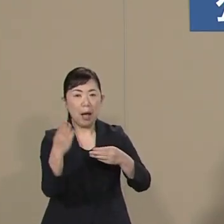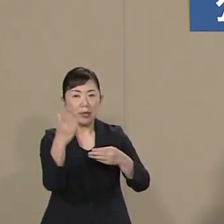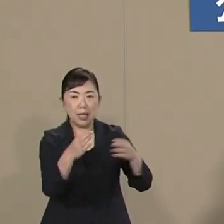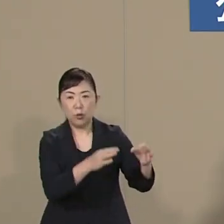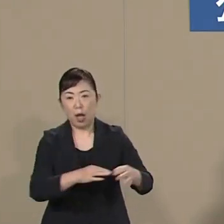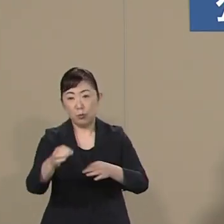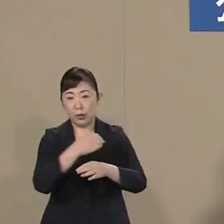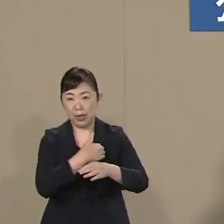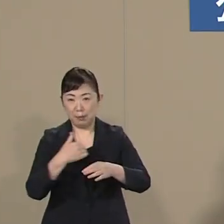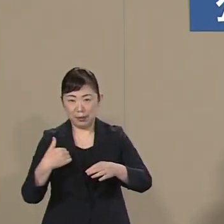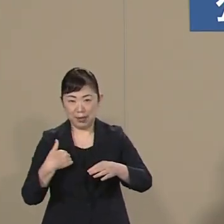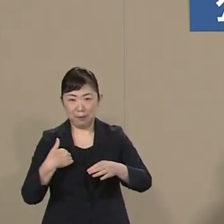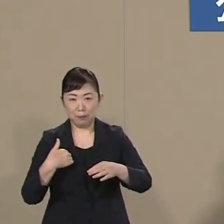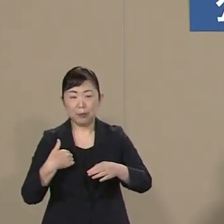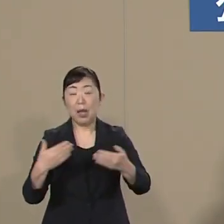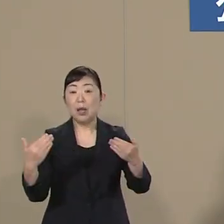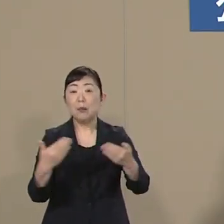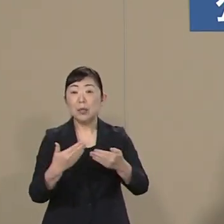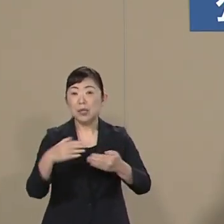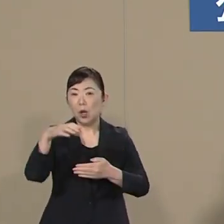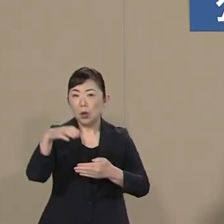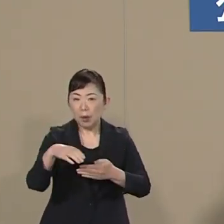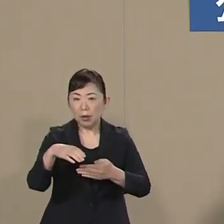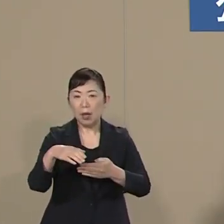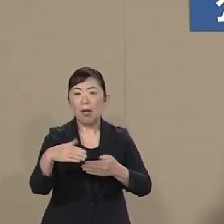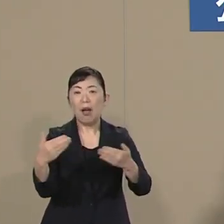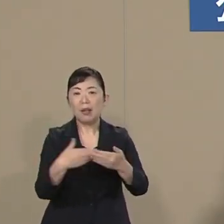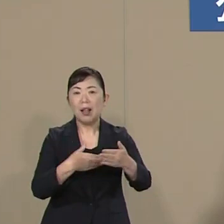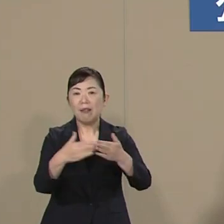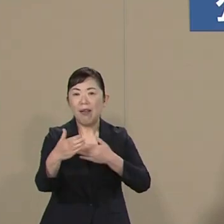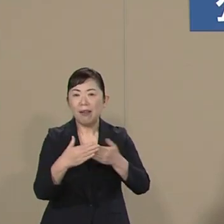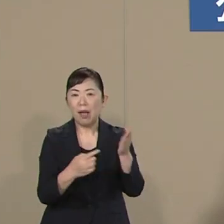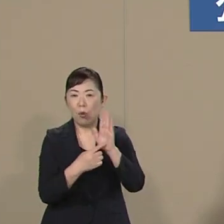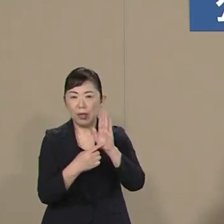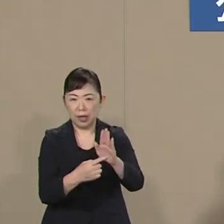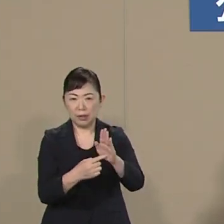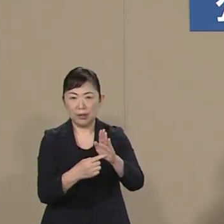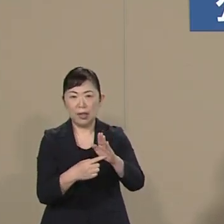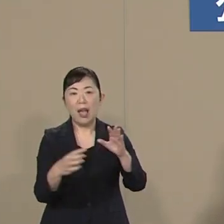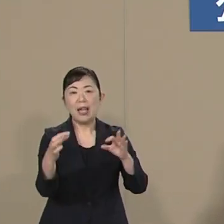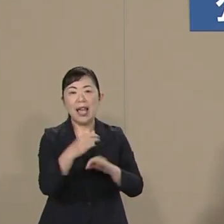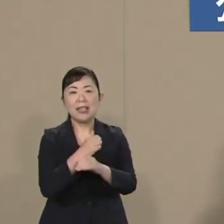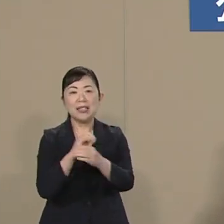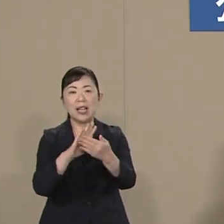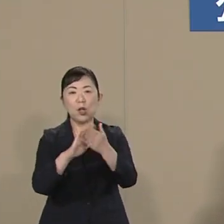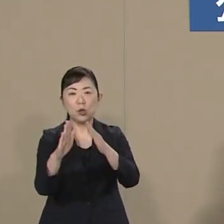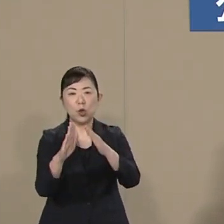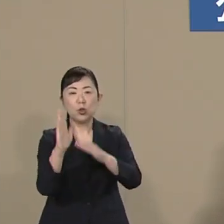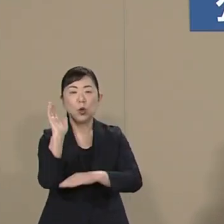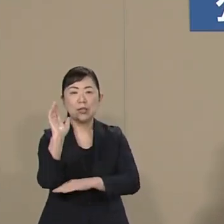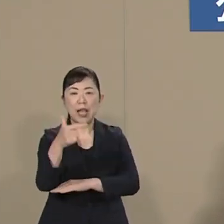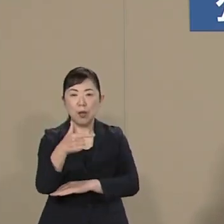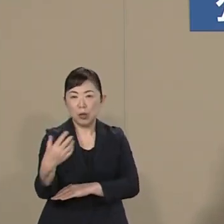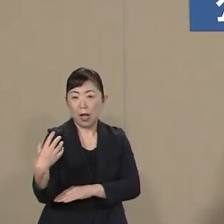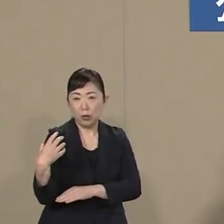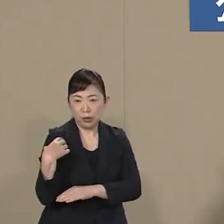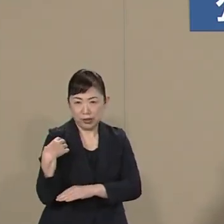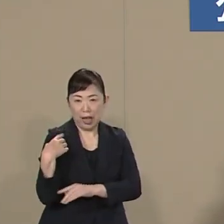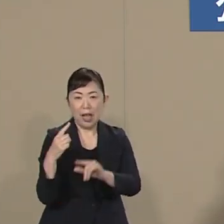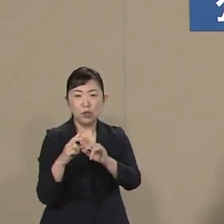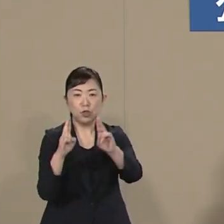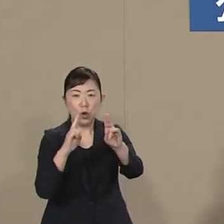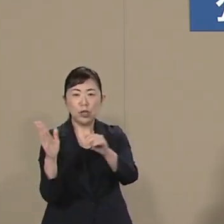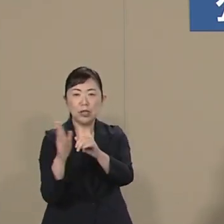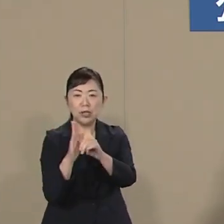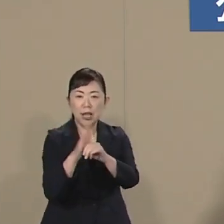ができましたまたビジネスの最前線で働いてきた経験を生かし経済産業省の政務官として中小企業